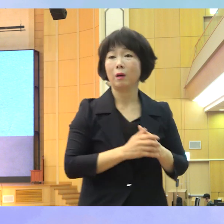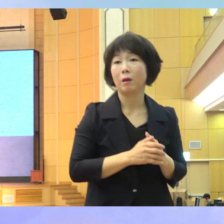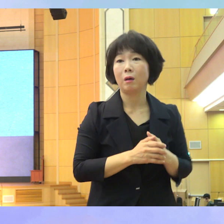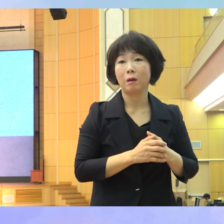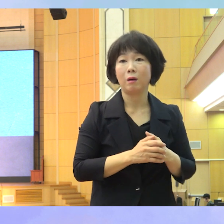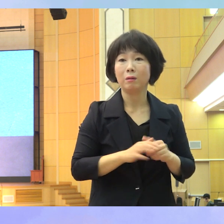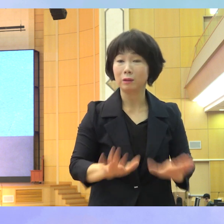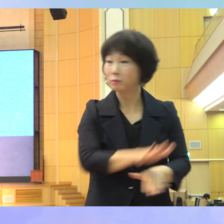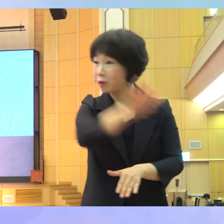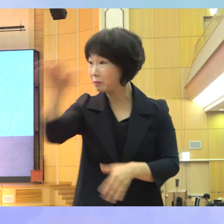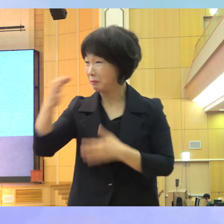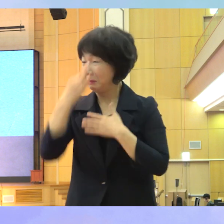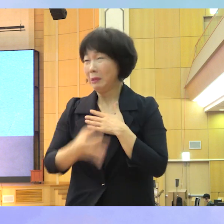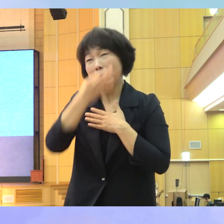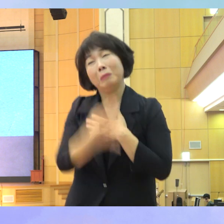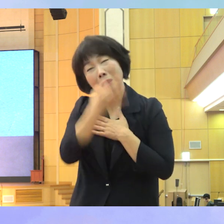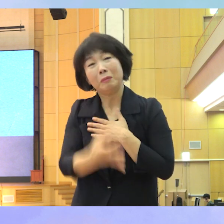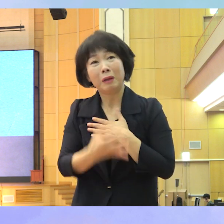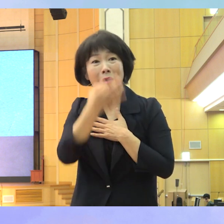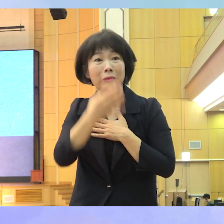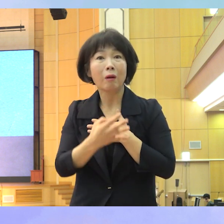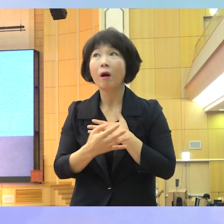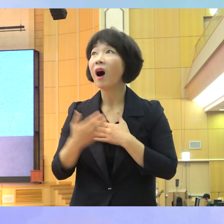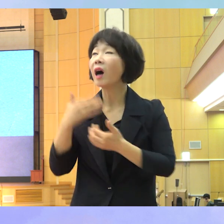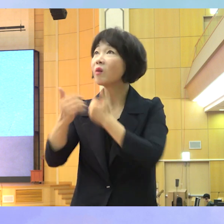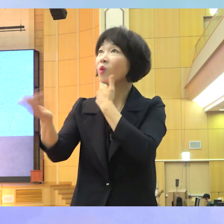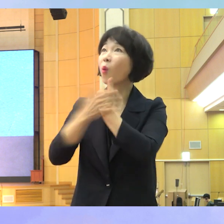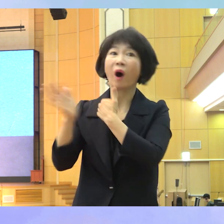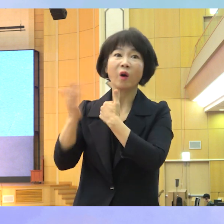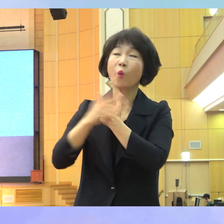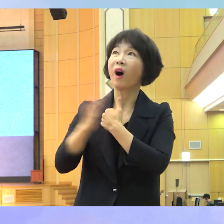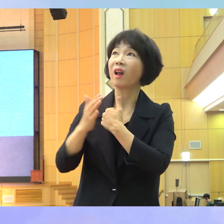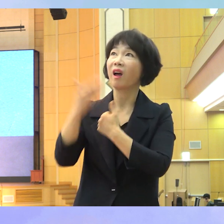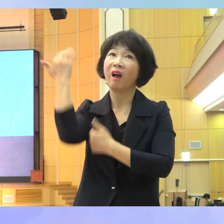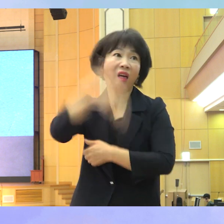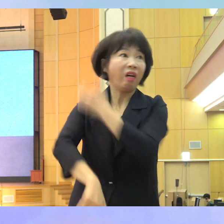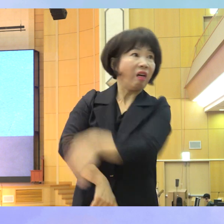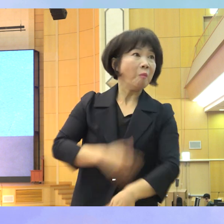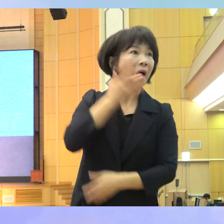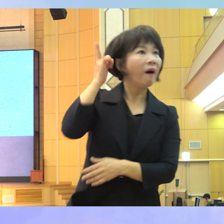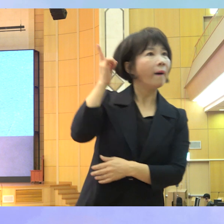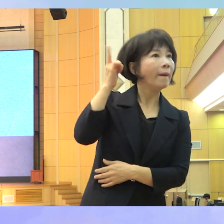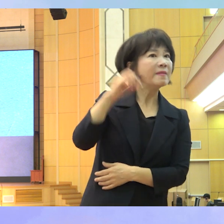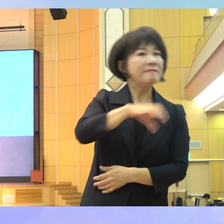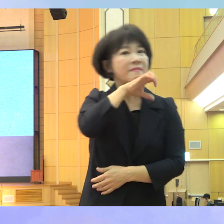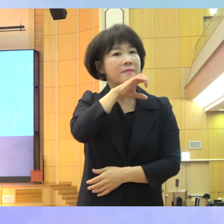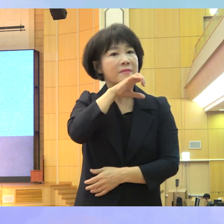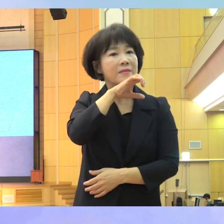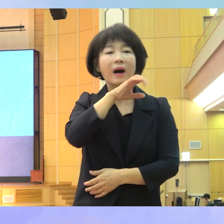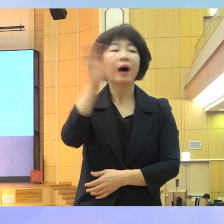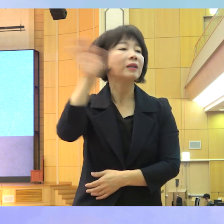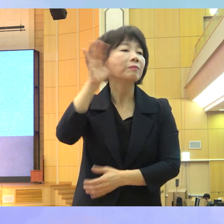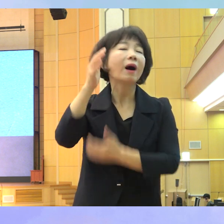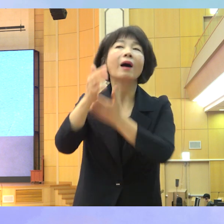여러분, 힘들고 어려울 때 어떤 느낌이 들어요? 하나님 날 보호하시지 않나? 아니요, 여전히 지켜보고 계십니다.